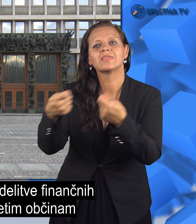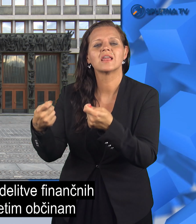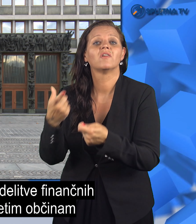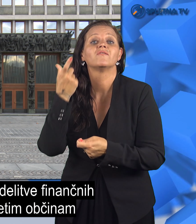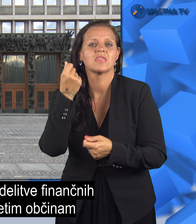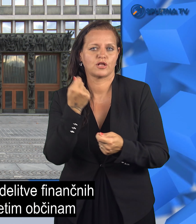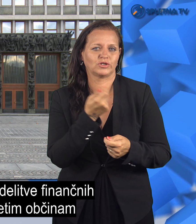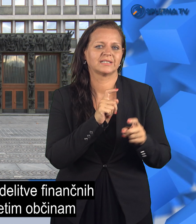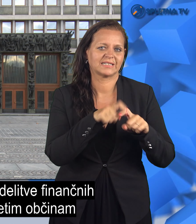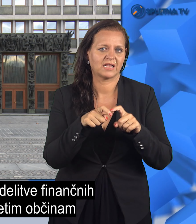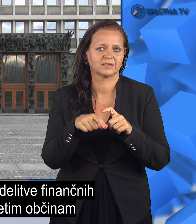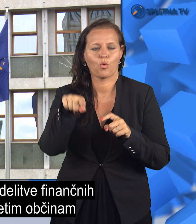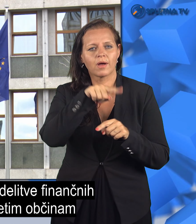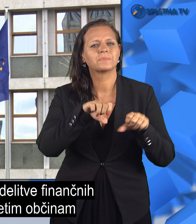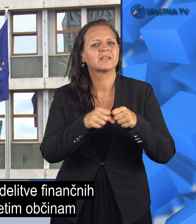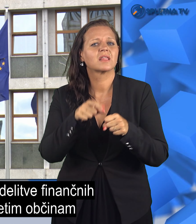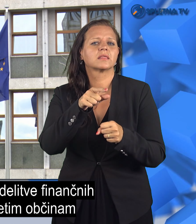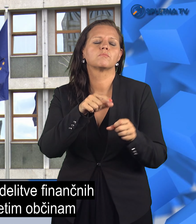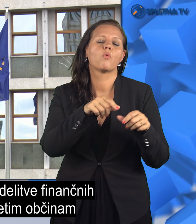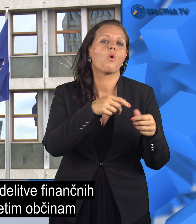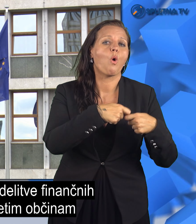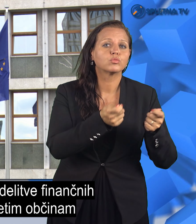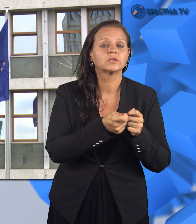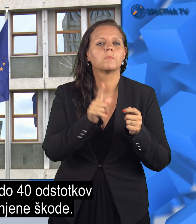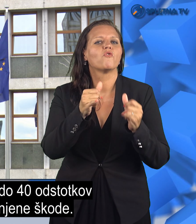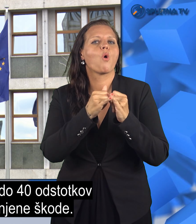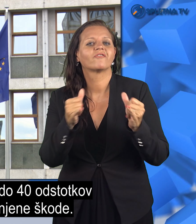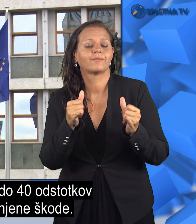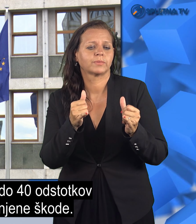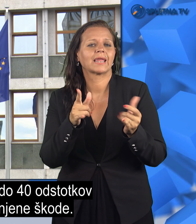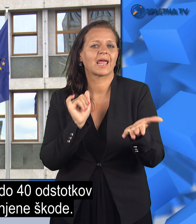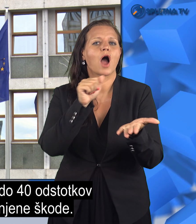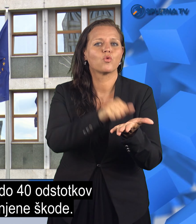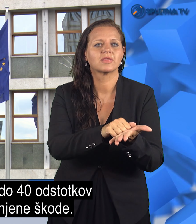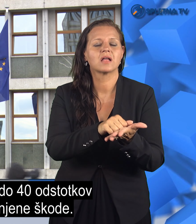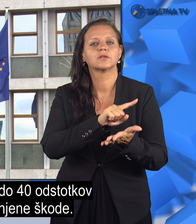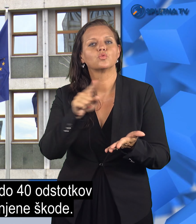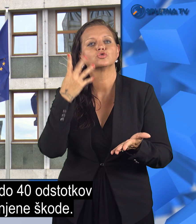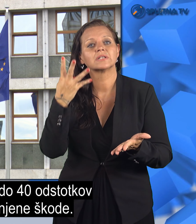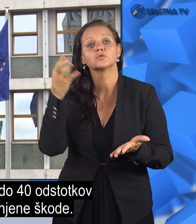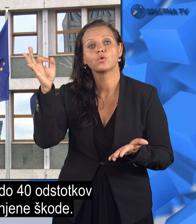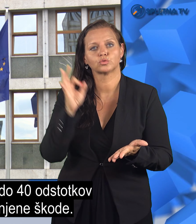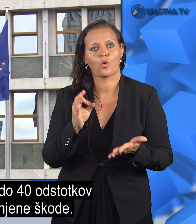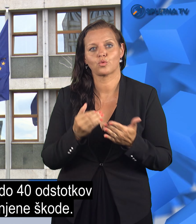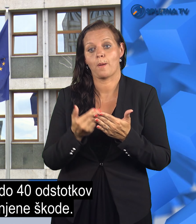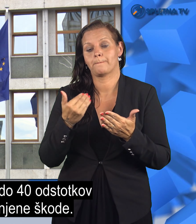prizadetim občinam v obliki akontacije do 40% predhodno ocenjene škode.